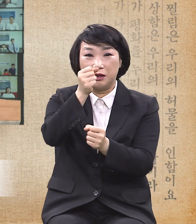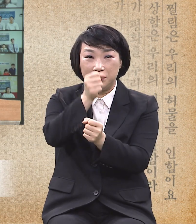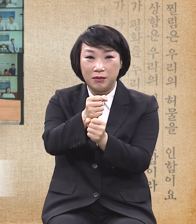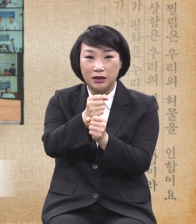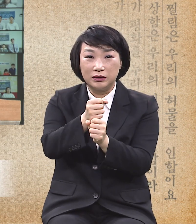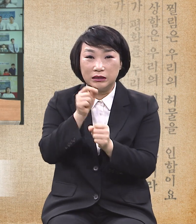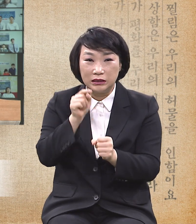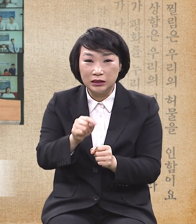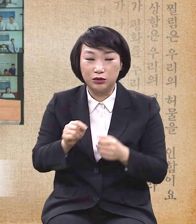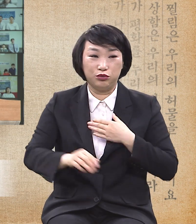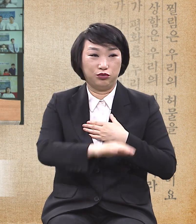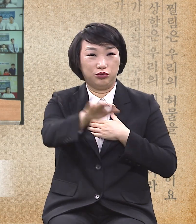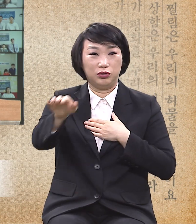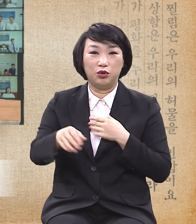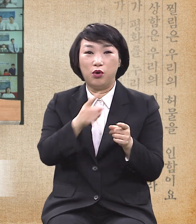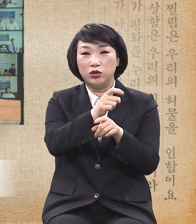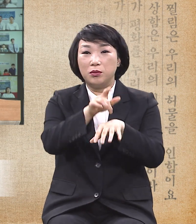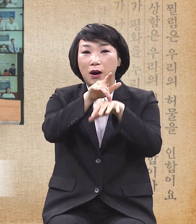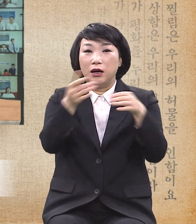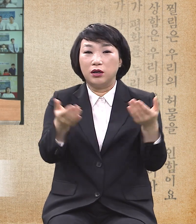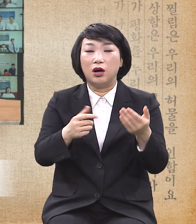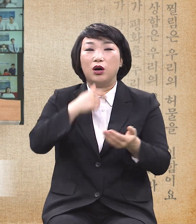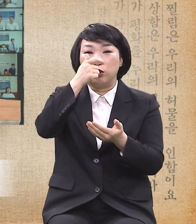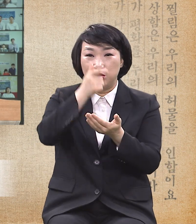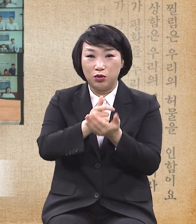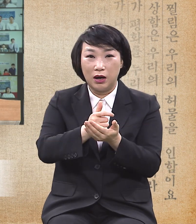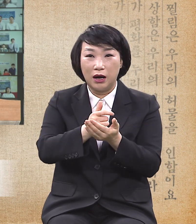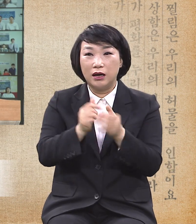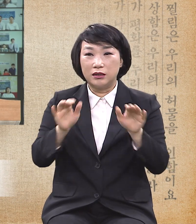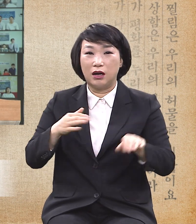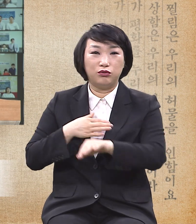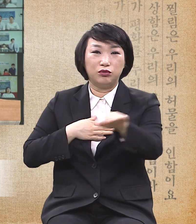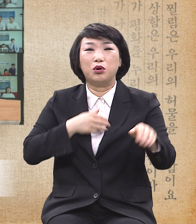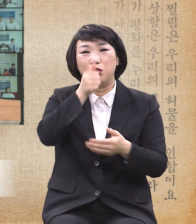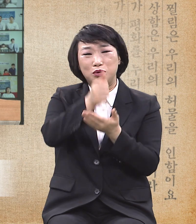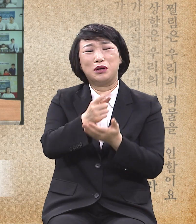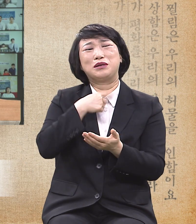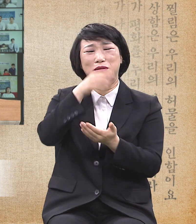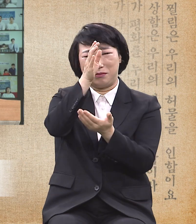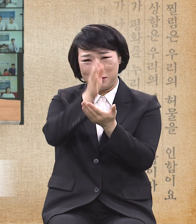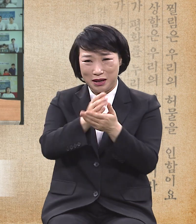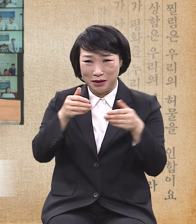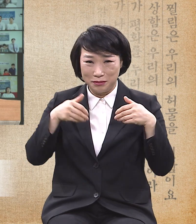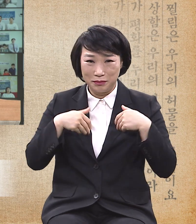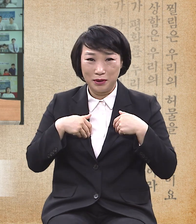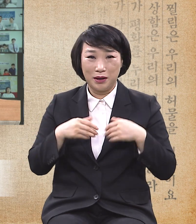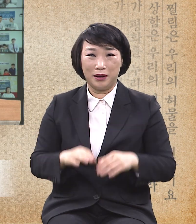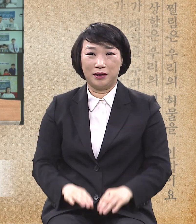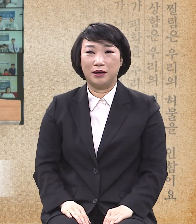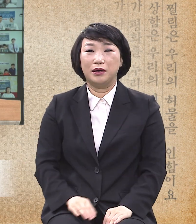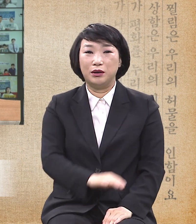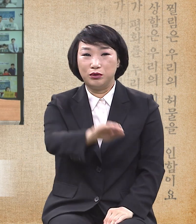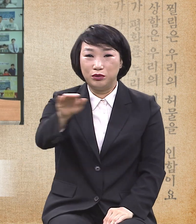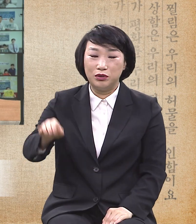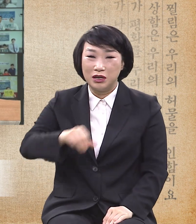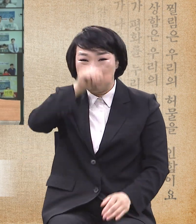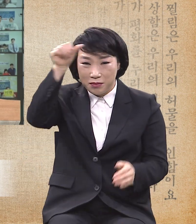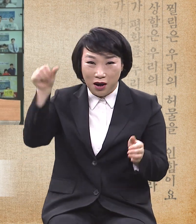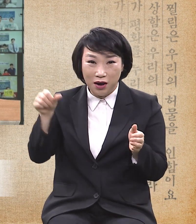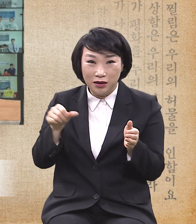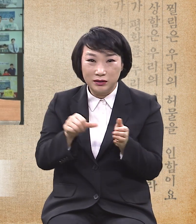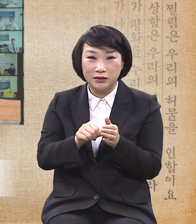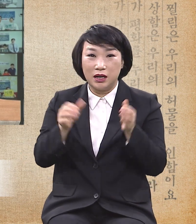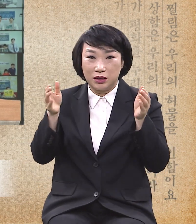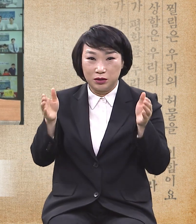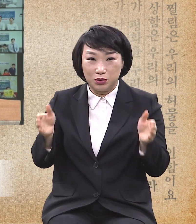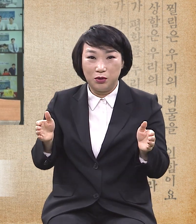만드는 우리는 마귀에게 속아서 절대로 범죄치 말아야 합니다. 그럼 우리는